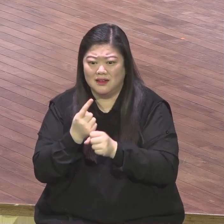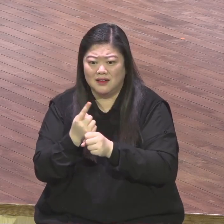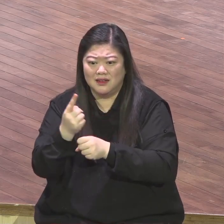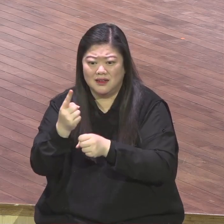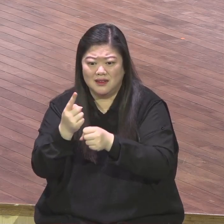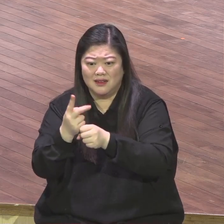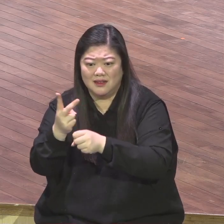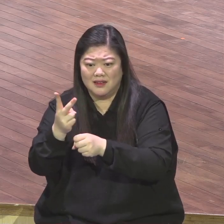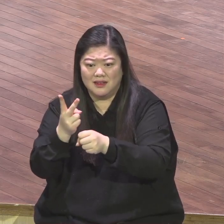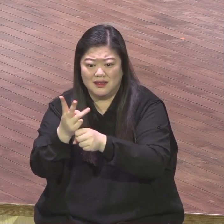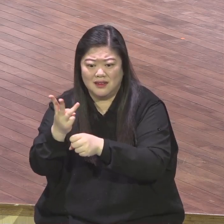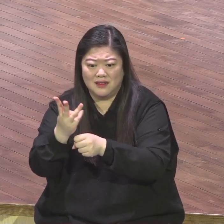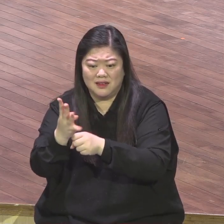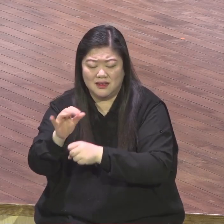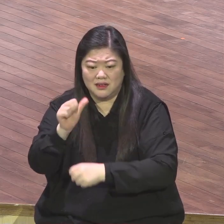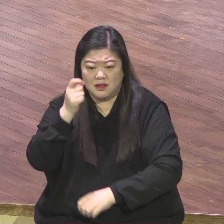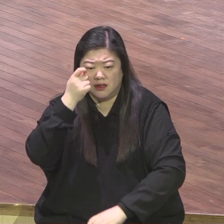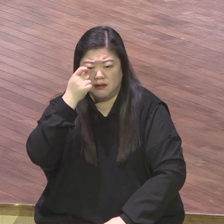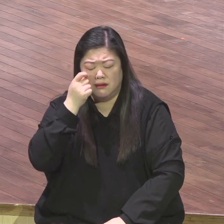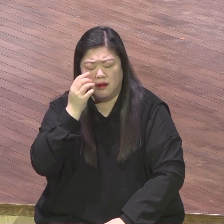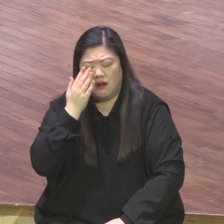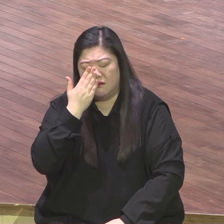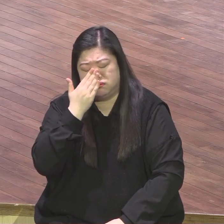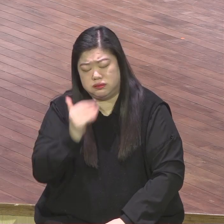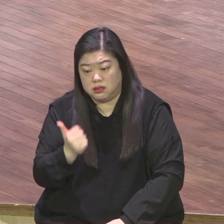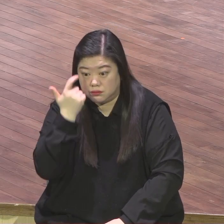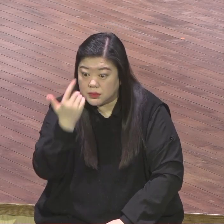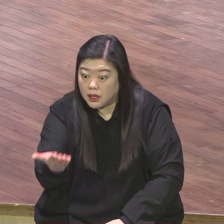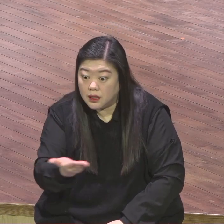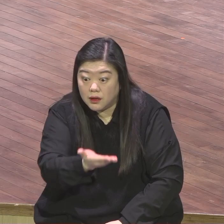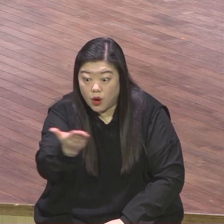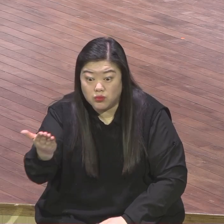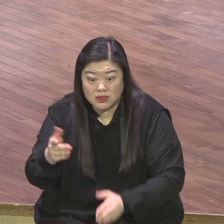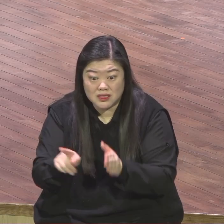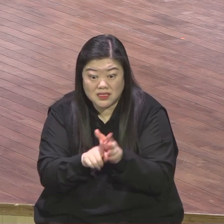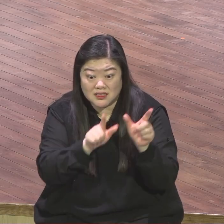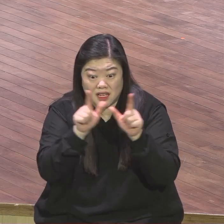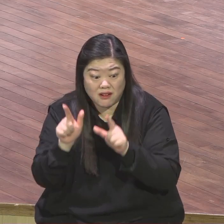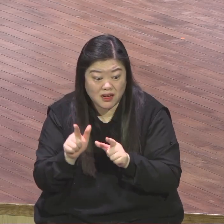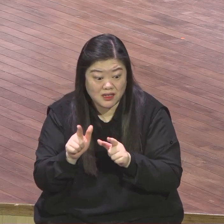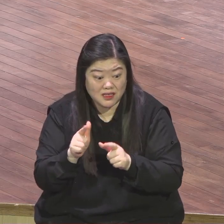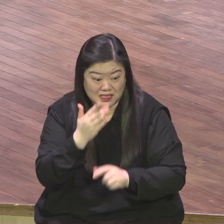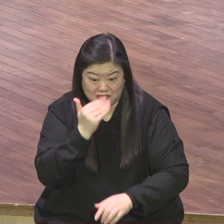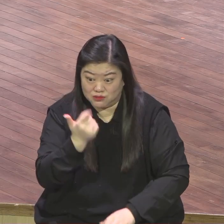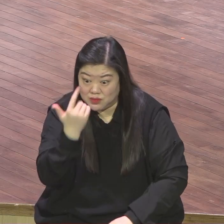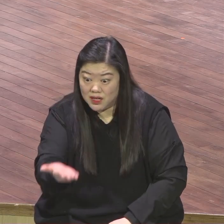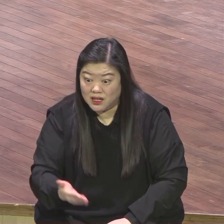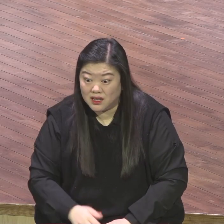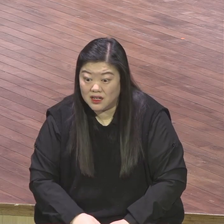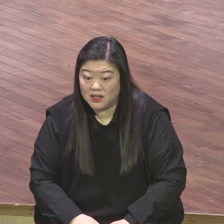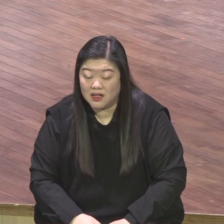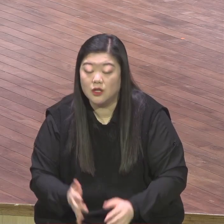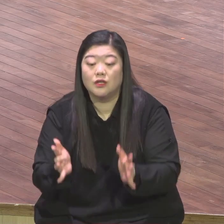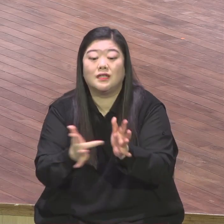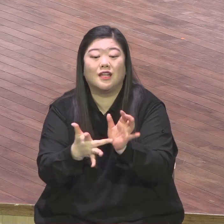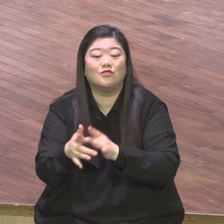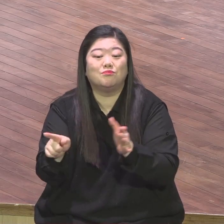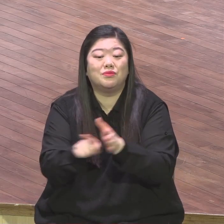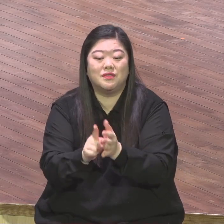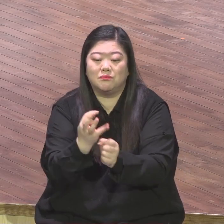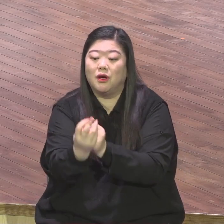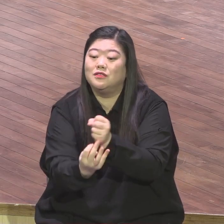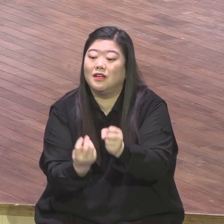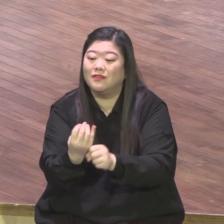깊이. 신앙생활이 지루하십니까? 예수 얼마나 믿으세요? 얼마나